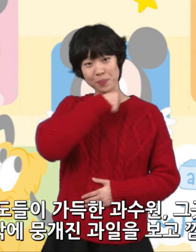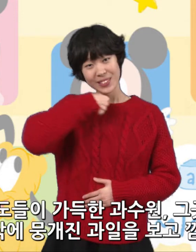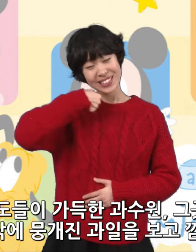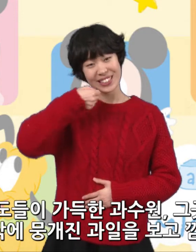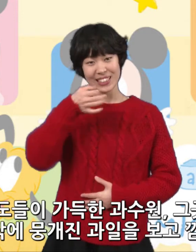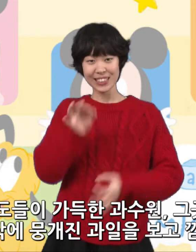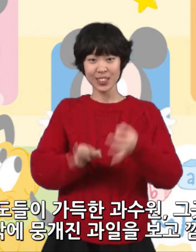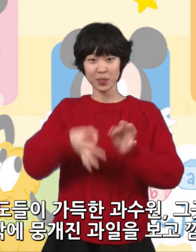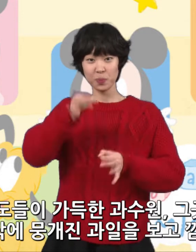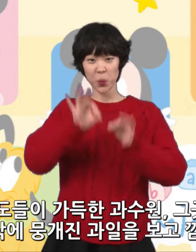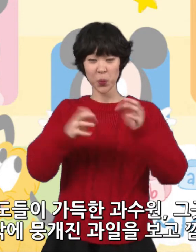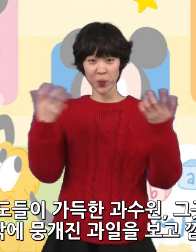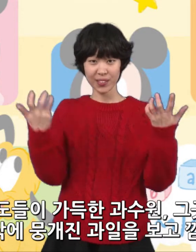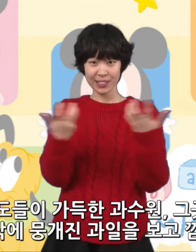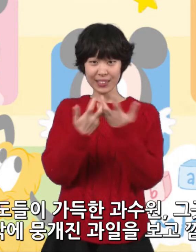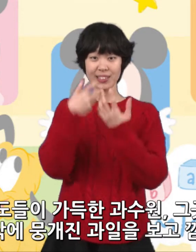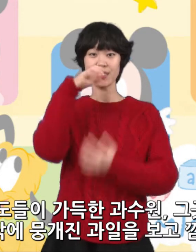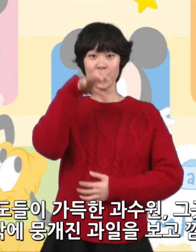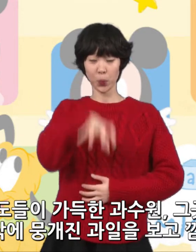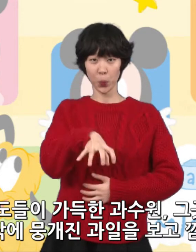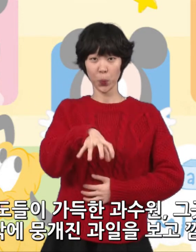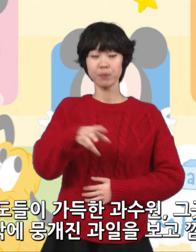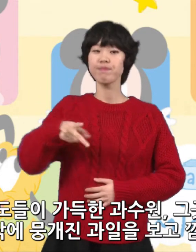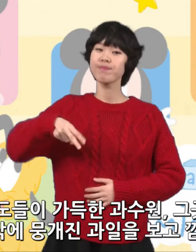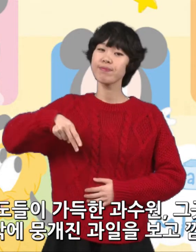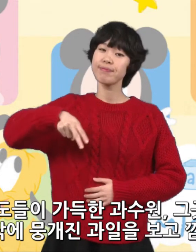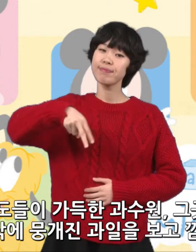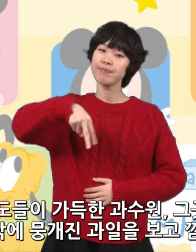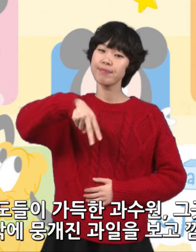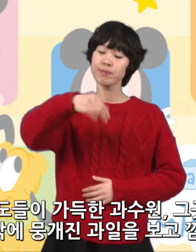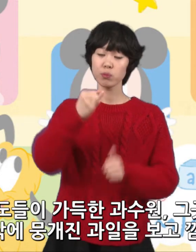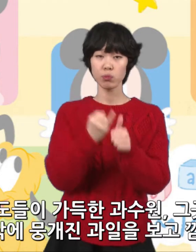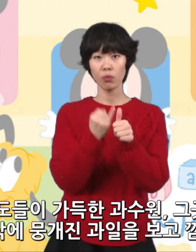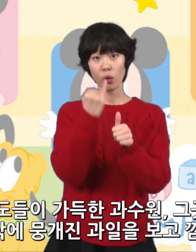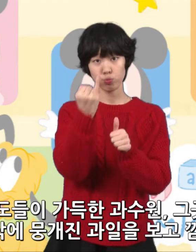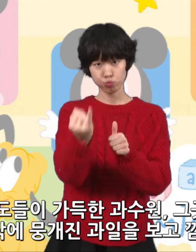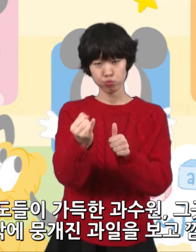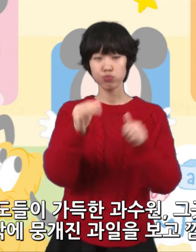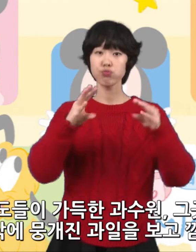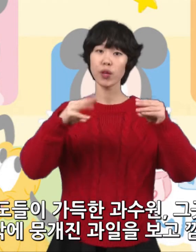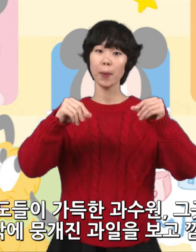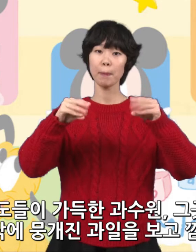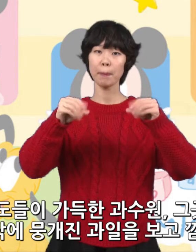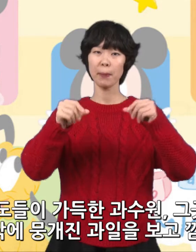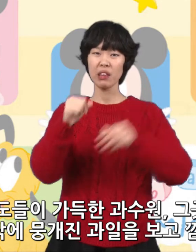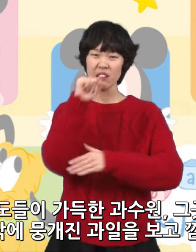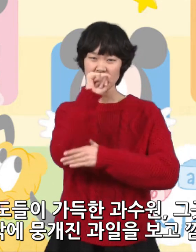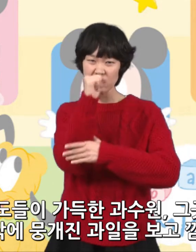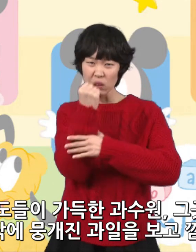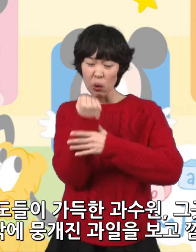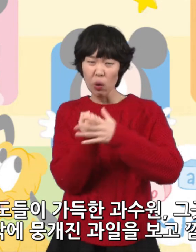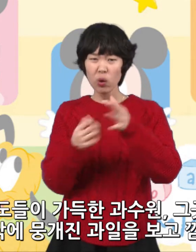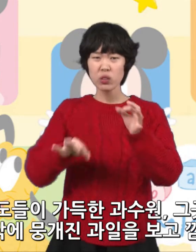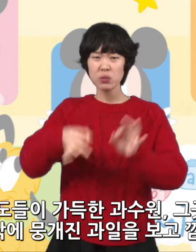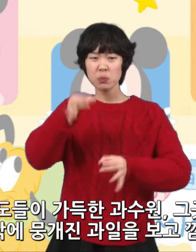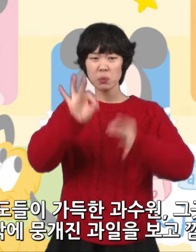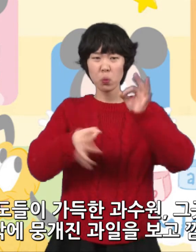잘 익은 포도들이 가득한 과수원. 그곳을 산책하던 부인은 바닥에 뭉개진 과일을